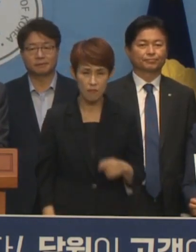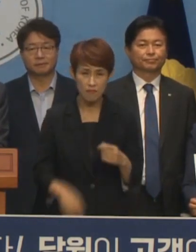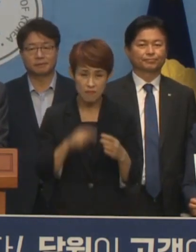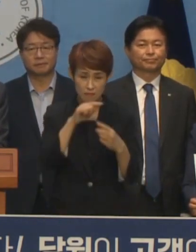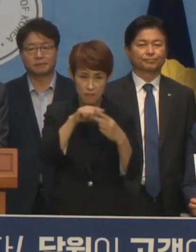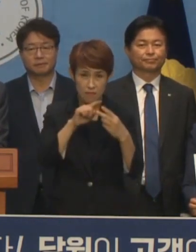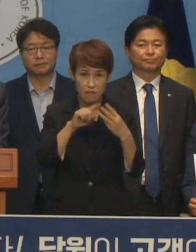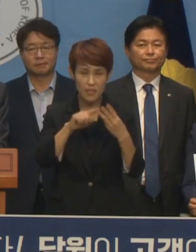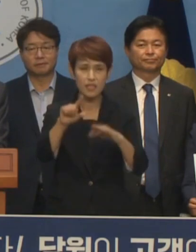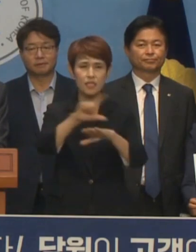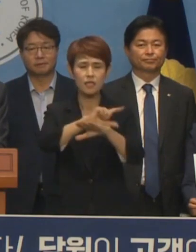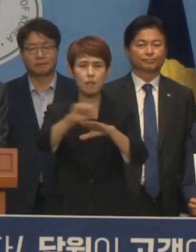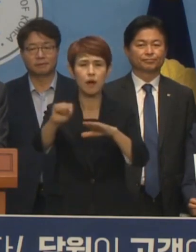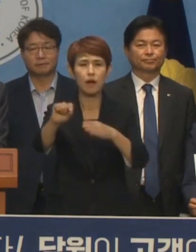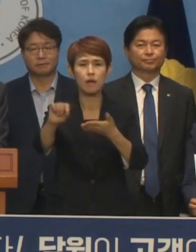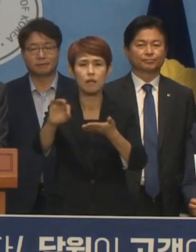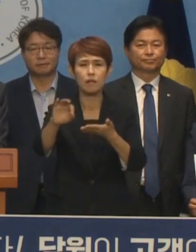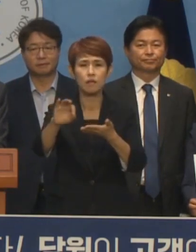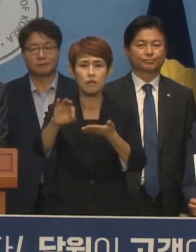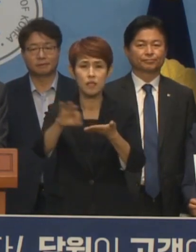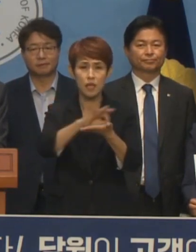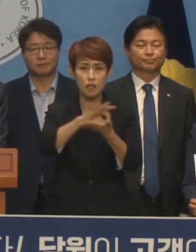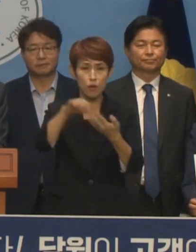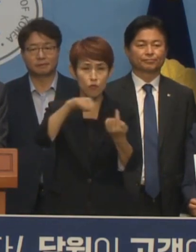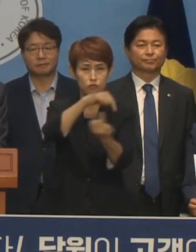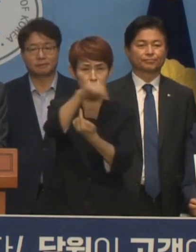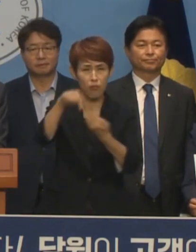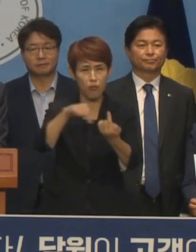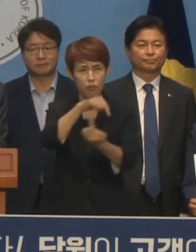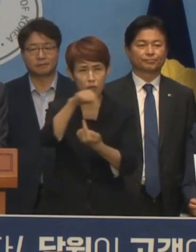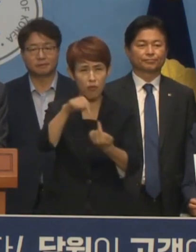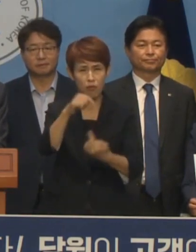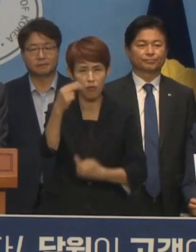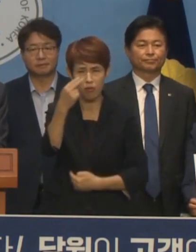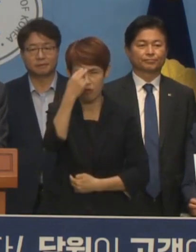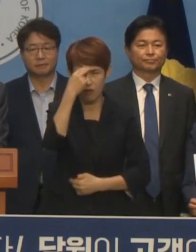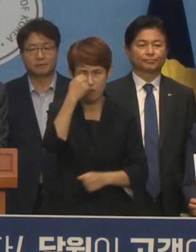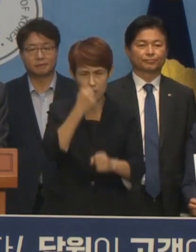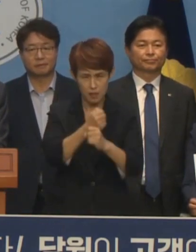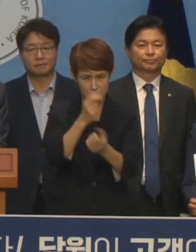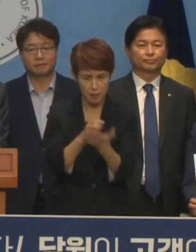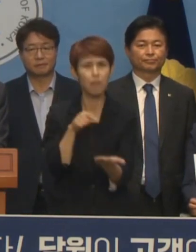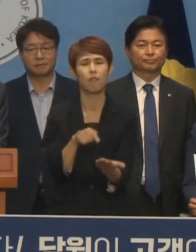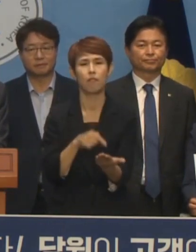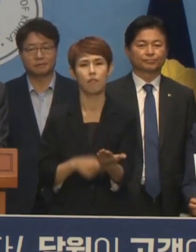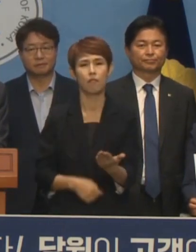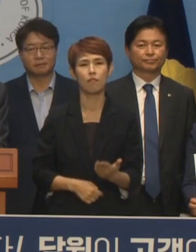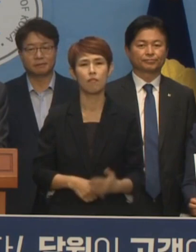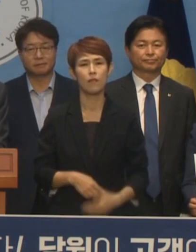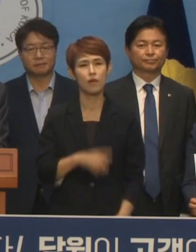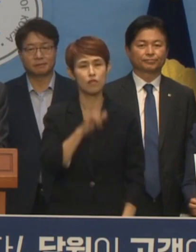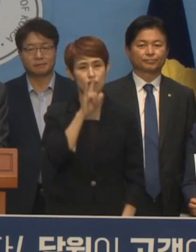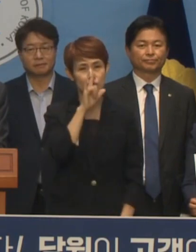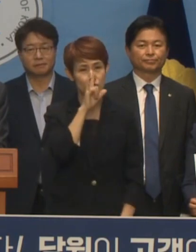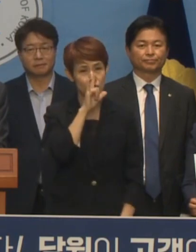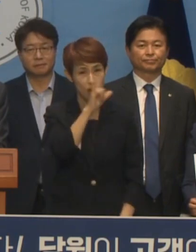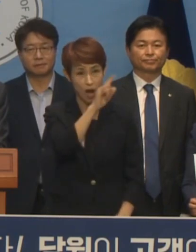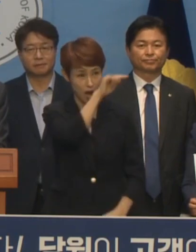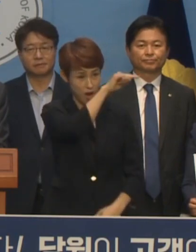지방정부 재정 운영에 악영향을 미치는 법률안입니다. 중앙정부의 지방정부에